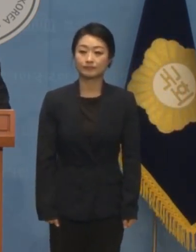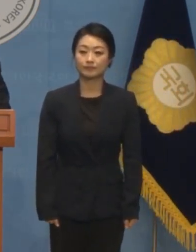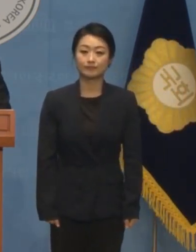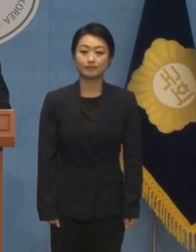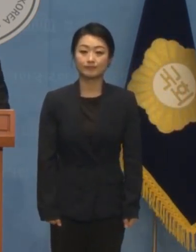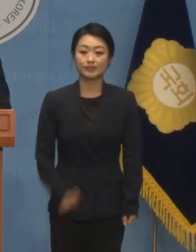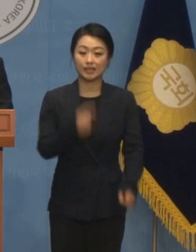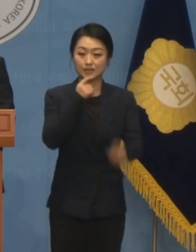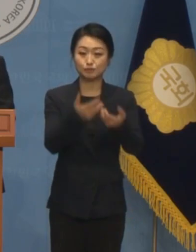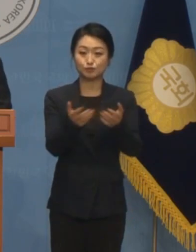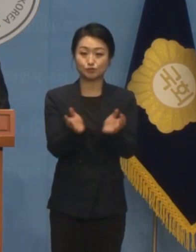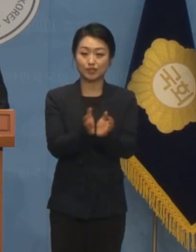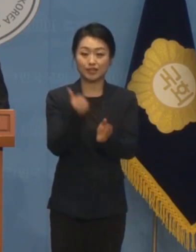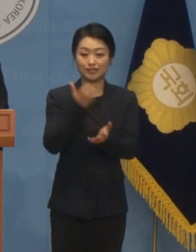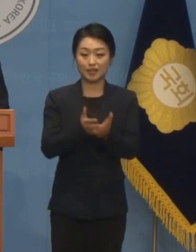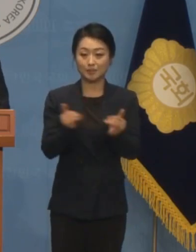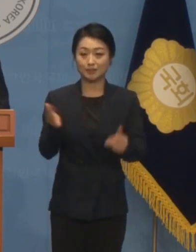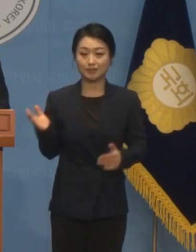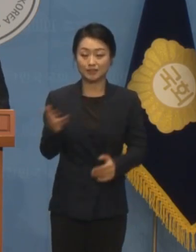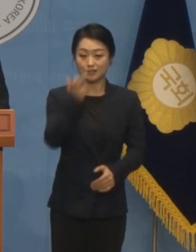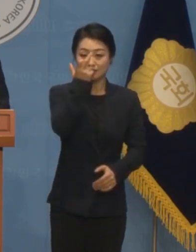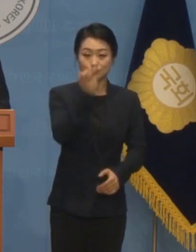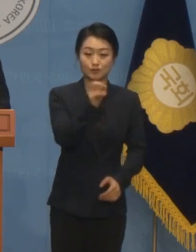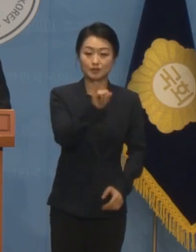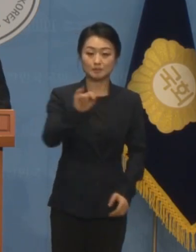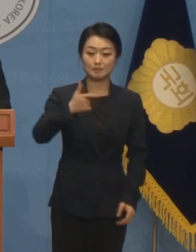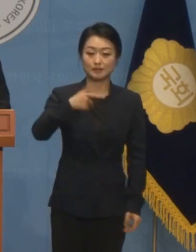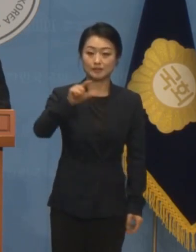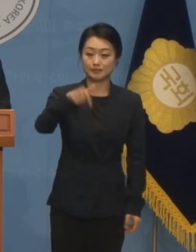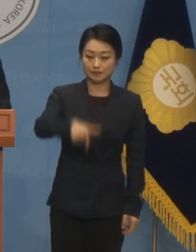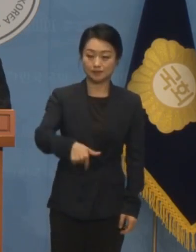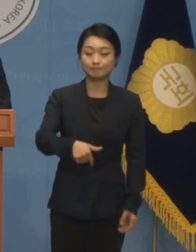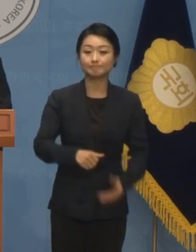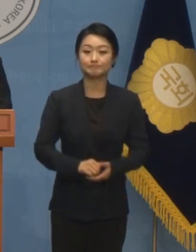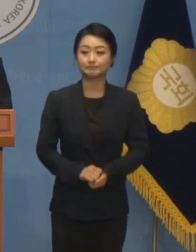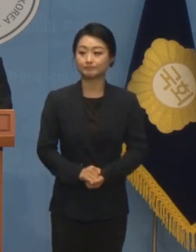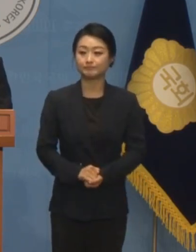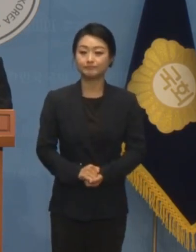네, 더불어민주당 최민석 대변인입니다. 브리핑 시작하겠습니다.